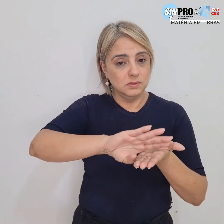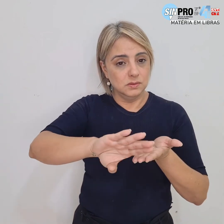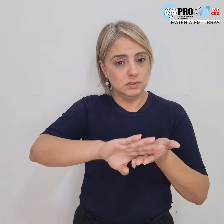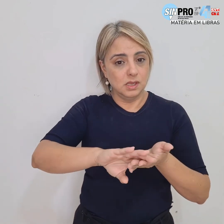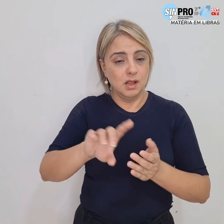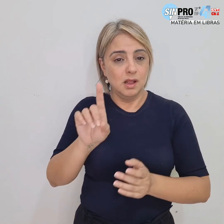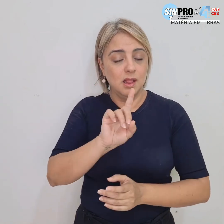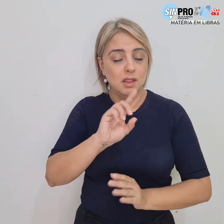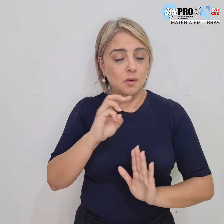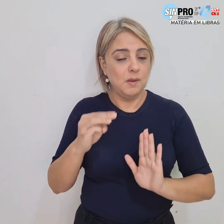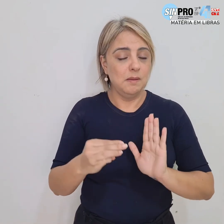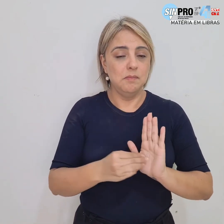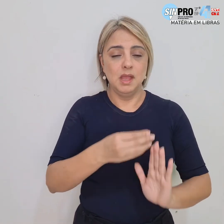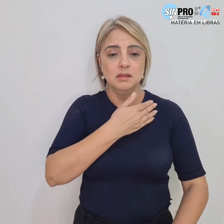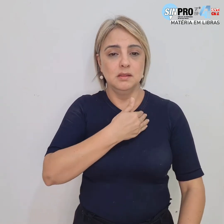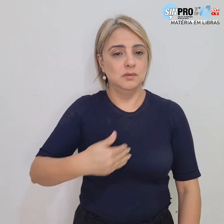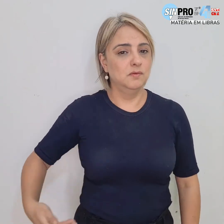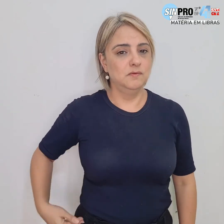não é meta do governo Bolsonaro.